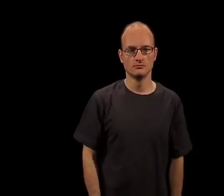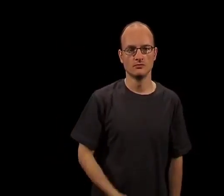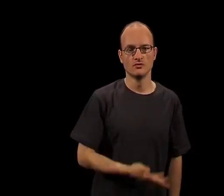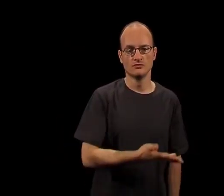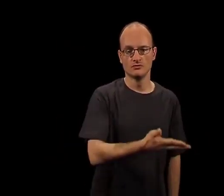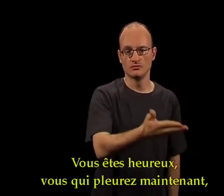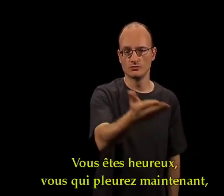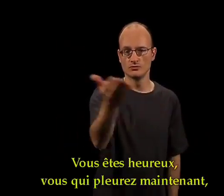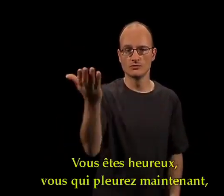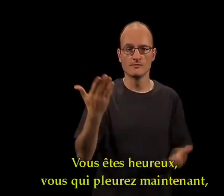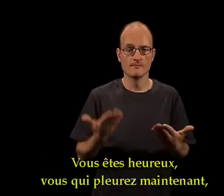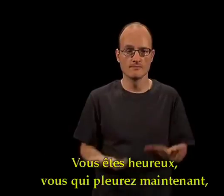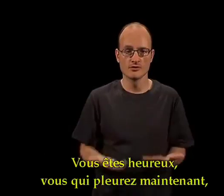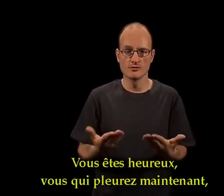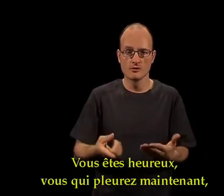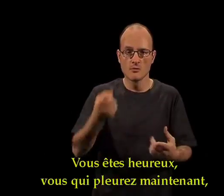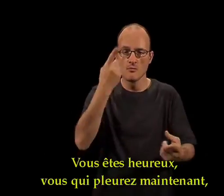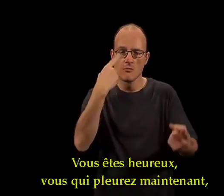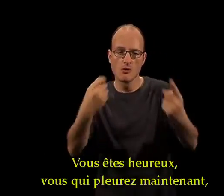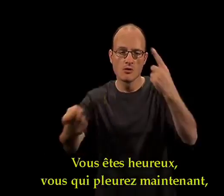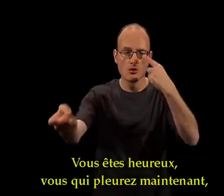Vous êtes heureux, vous qui pleurez maintenant,